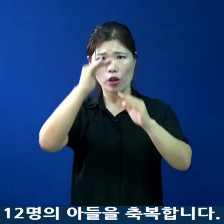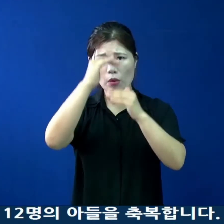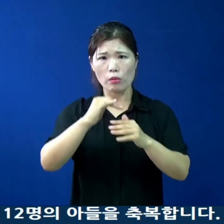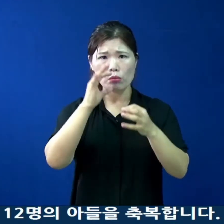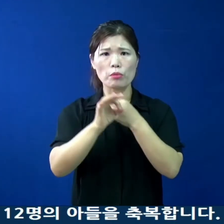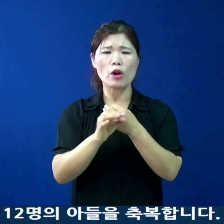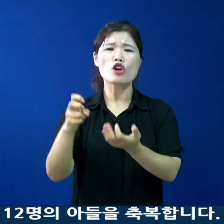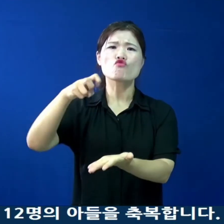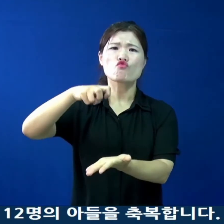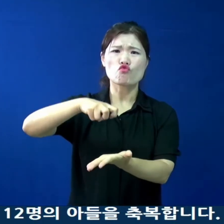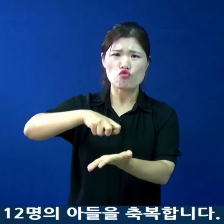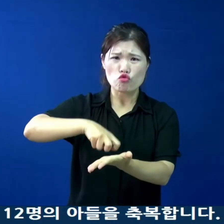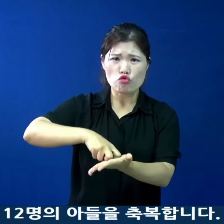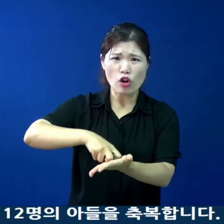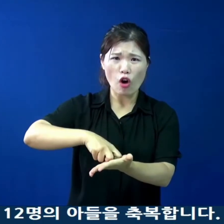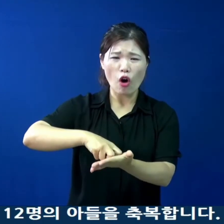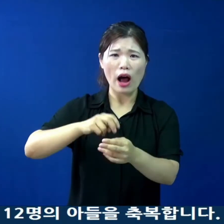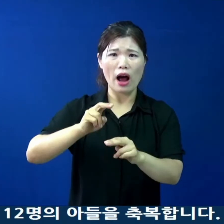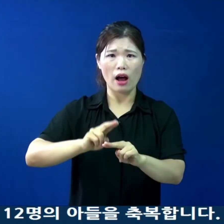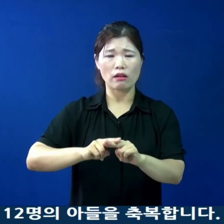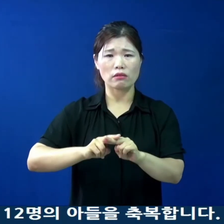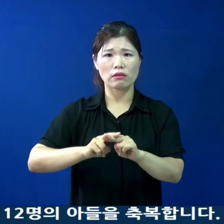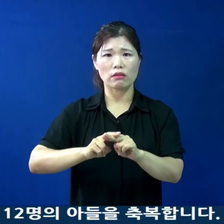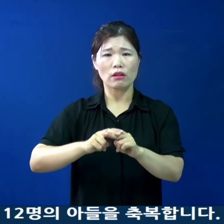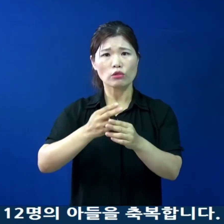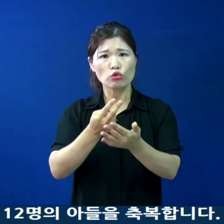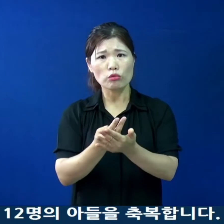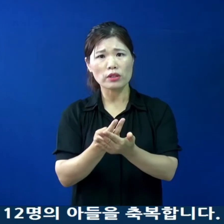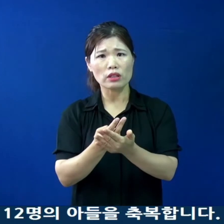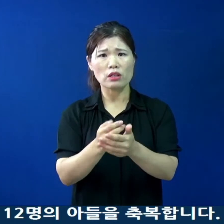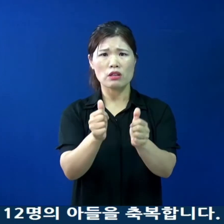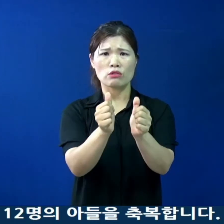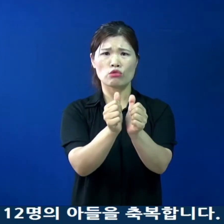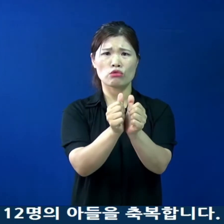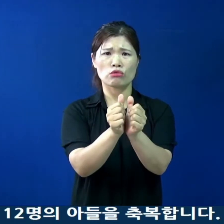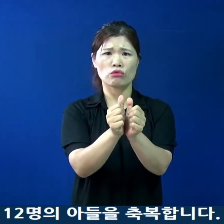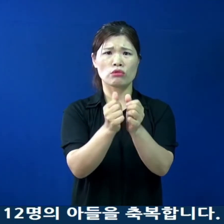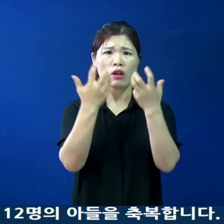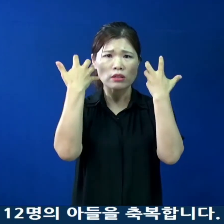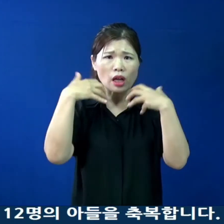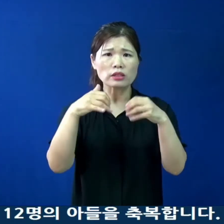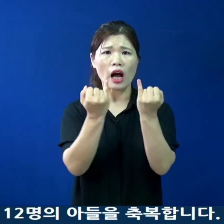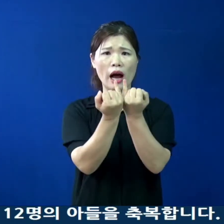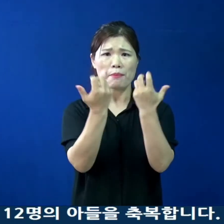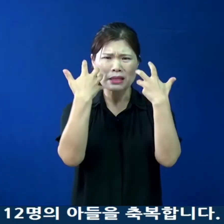꿇어 앉고 누움이 수사자 같고 암사자와 같다고 합니다.